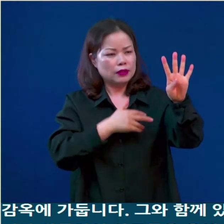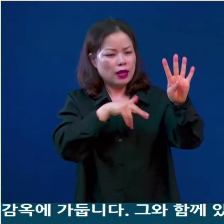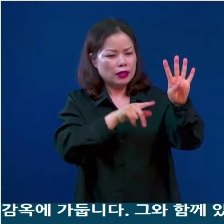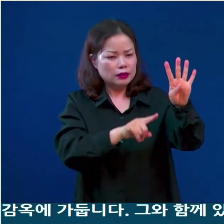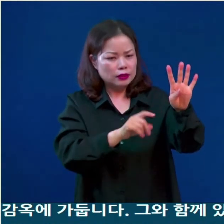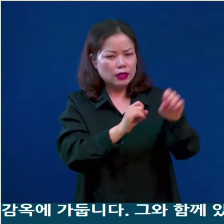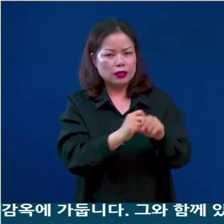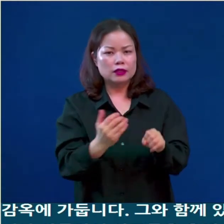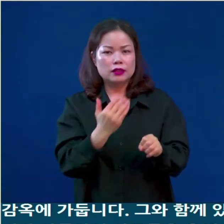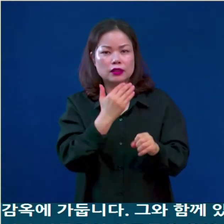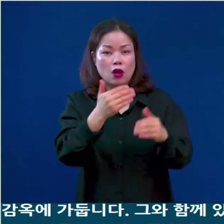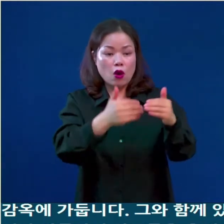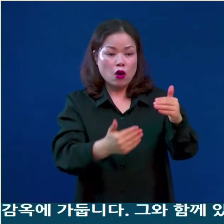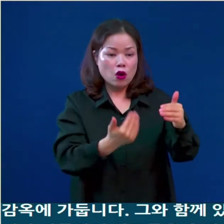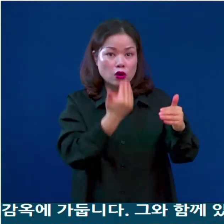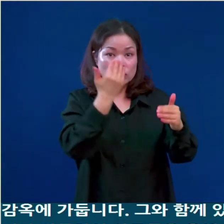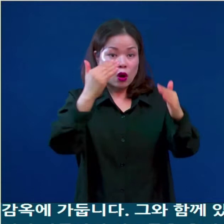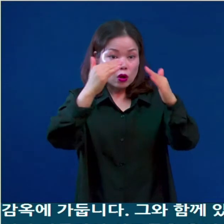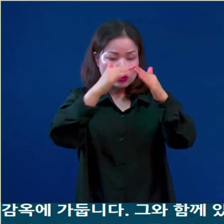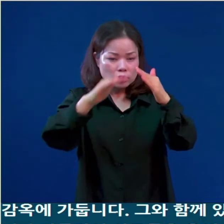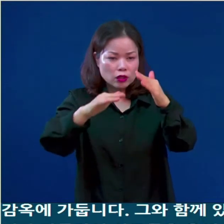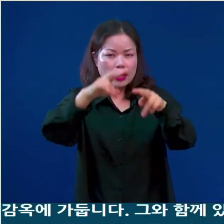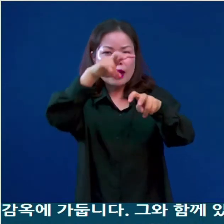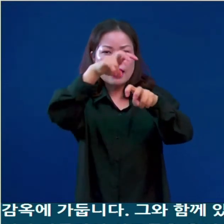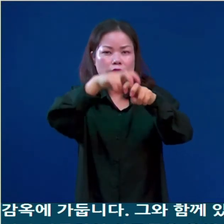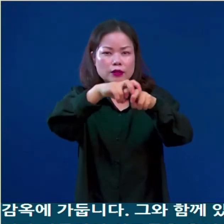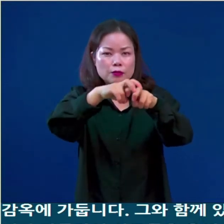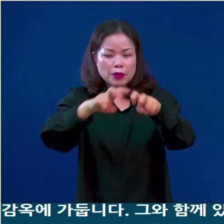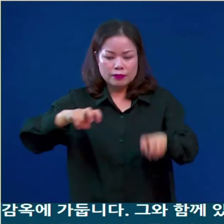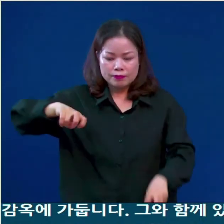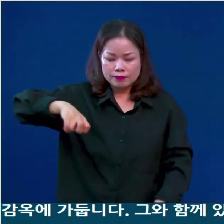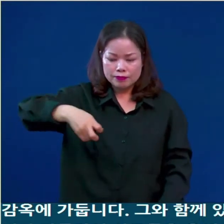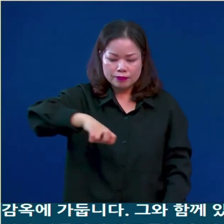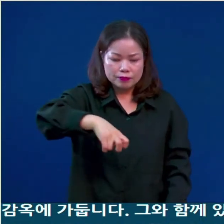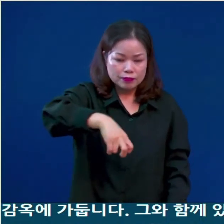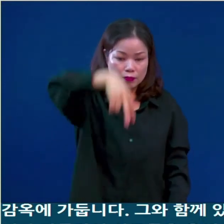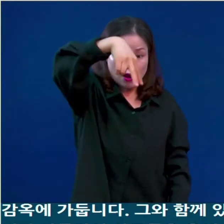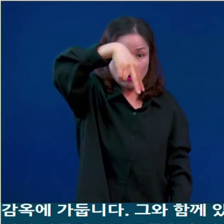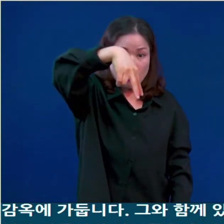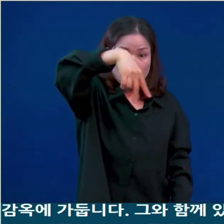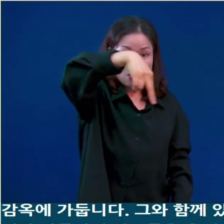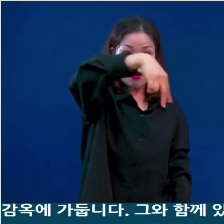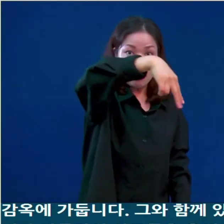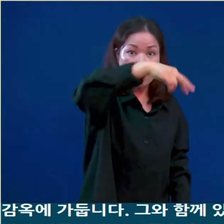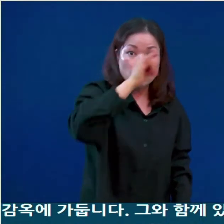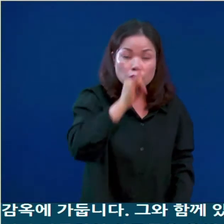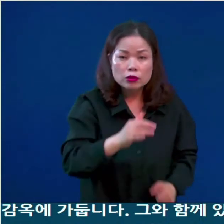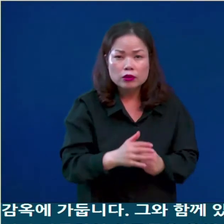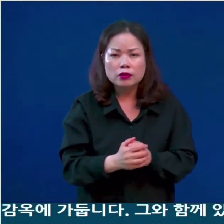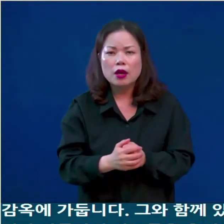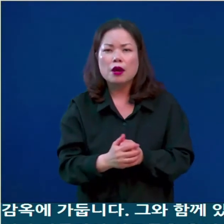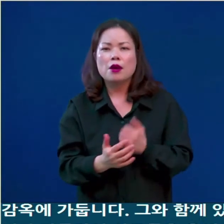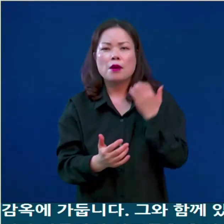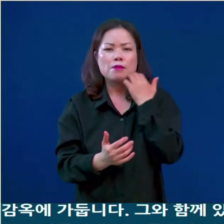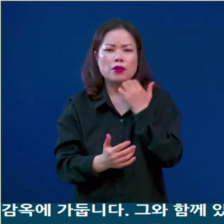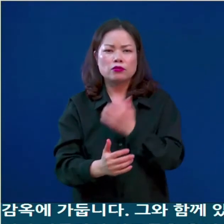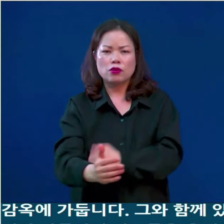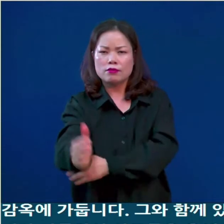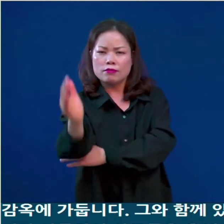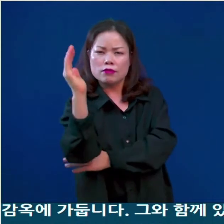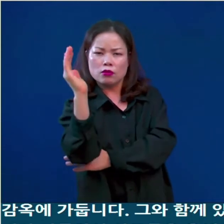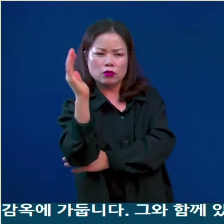성전 미문에 앉아있던 안증뱅이가 일어나는 기적이 벌어집니다. 그리고 베드로가 한 설교를